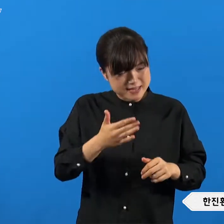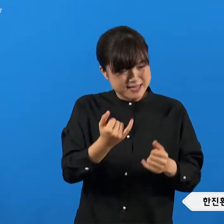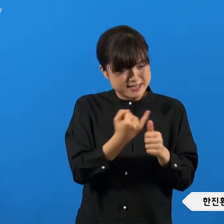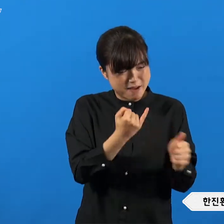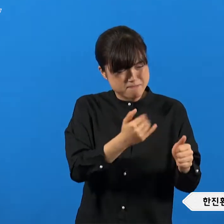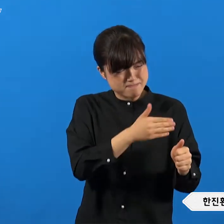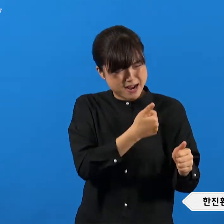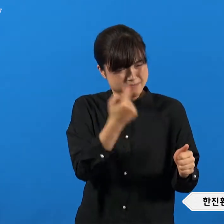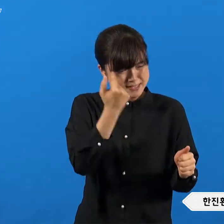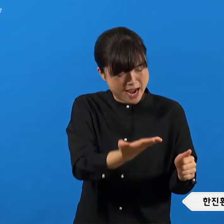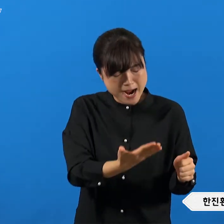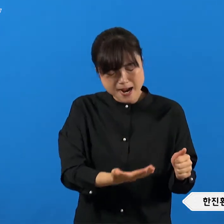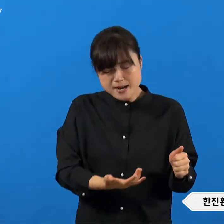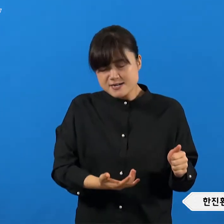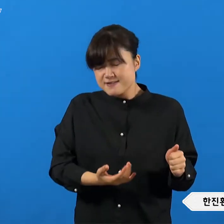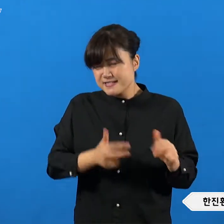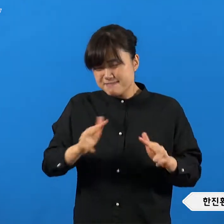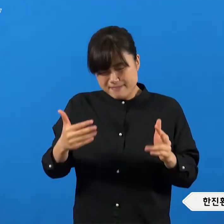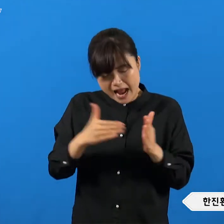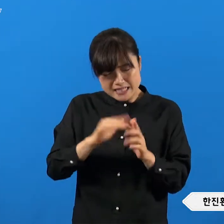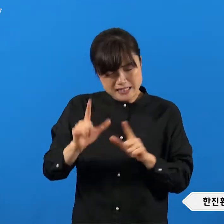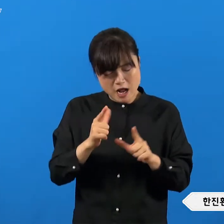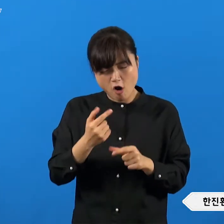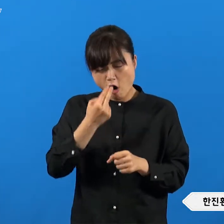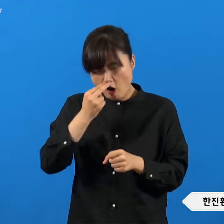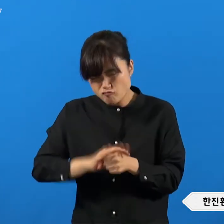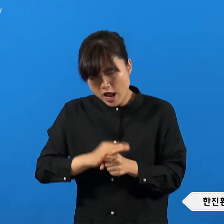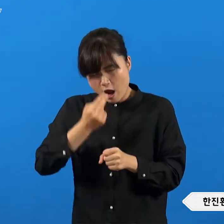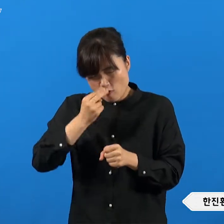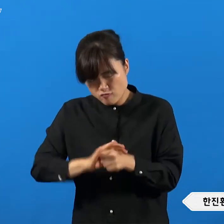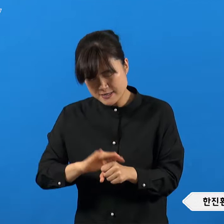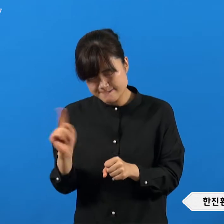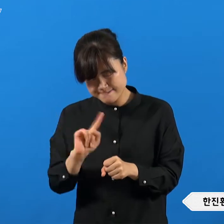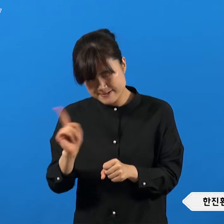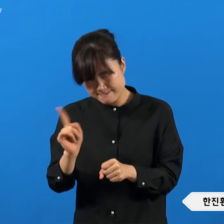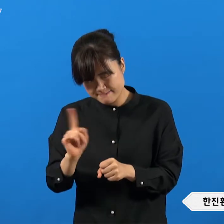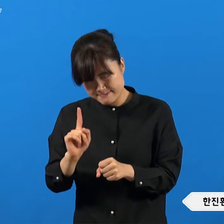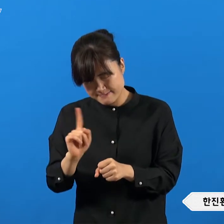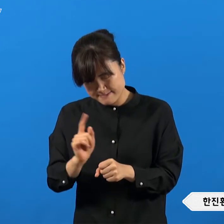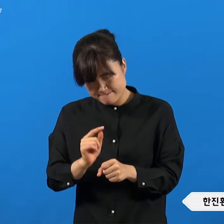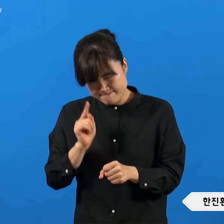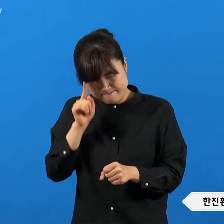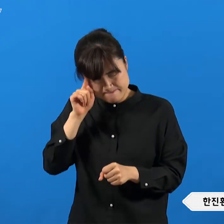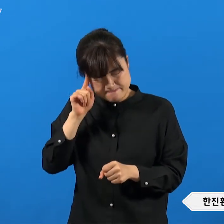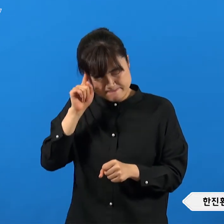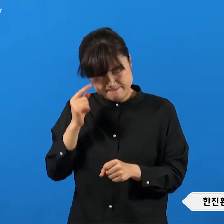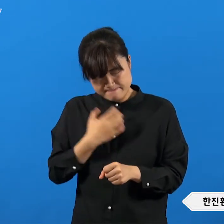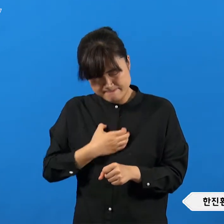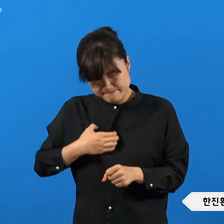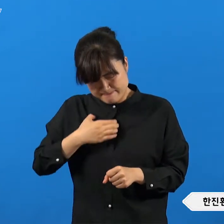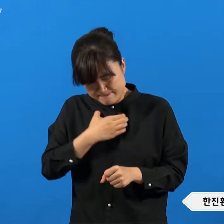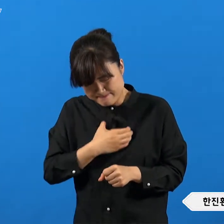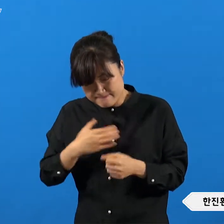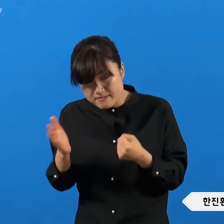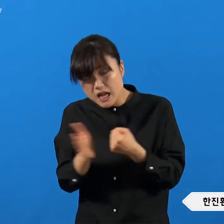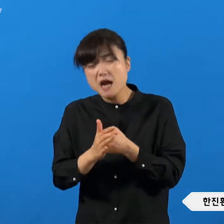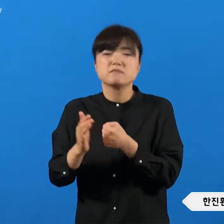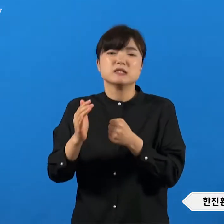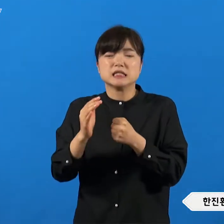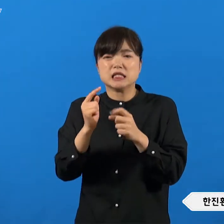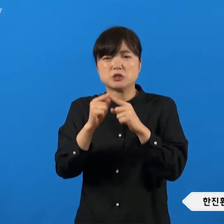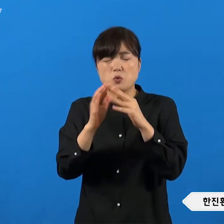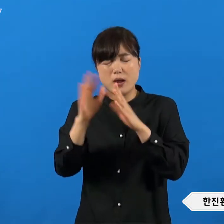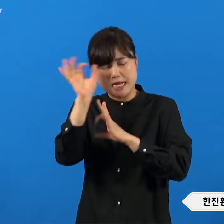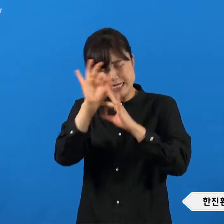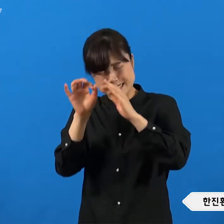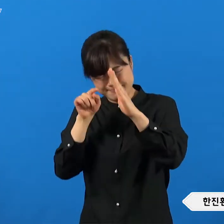식으로 끝나는가 싶으니까 그동안 산 것이 너무 억울하고 원통합니다. 그래서 괴로운 마음에